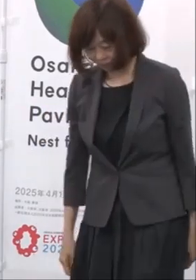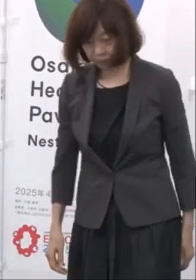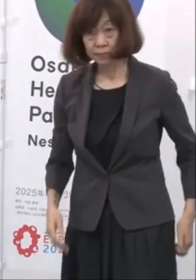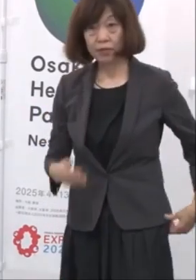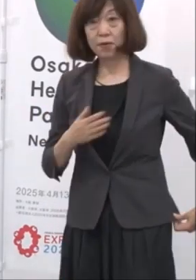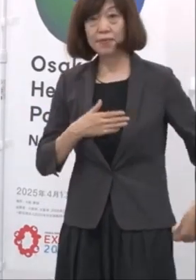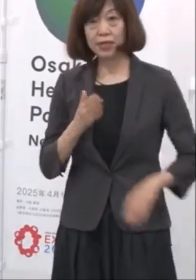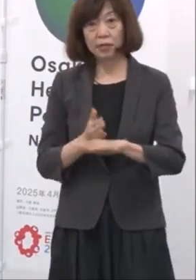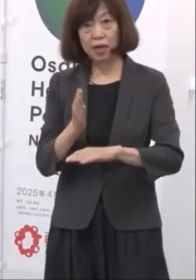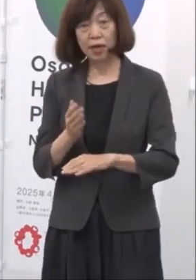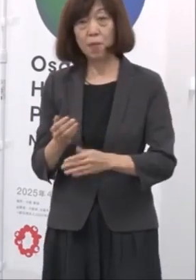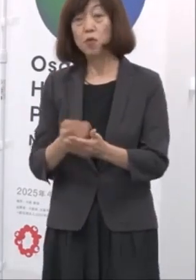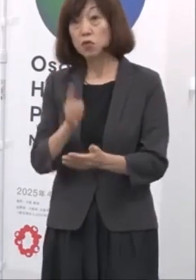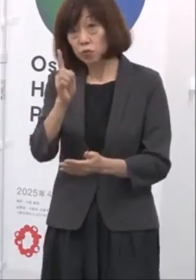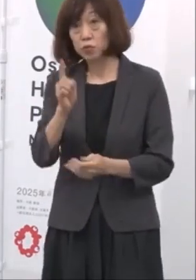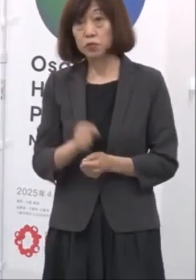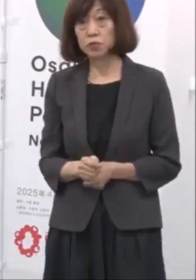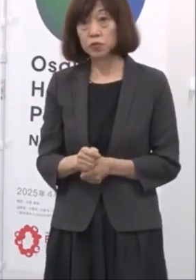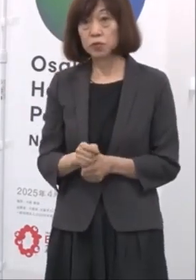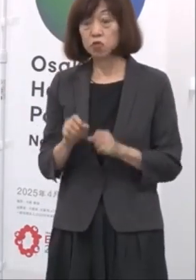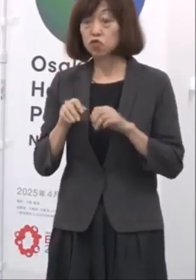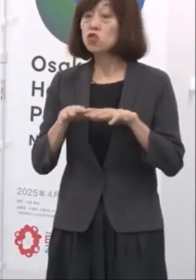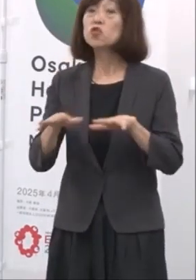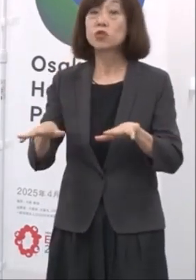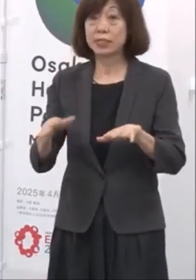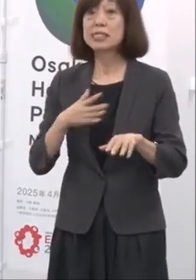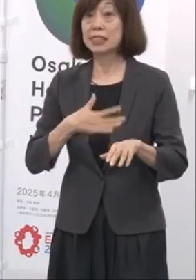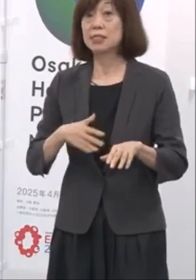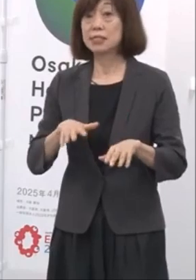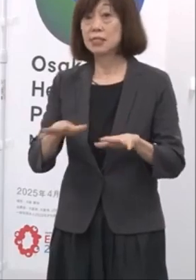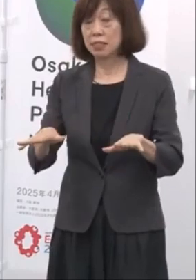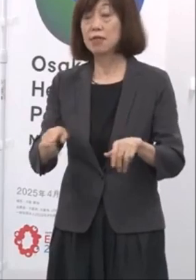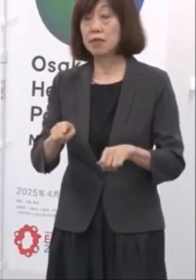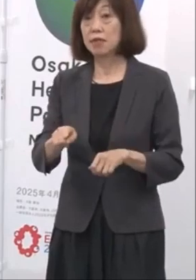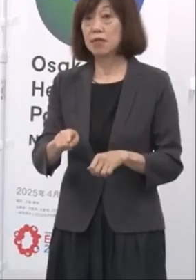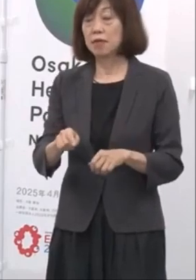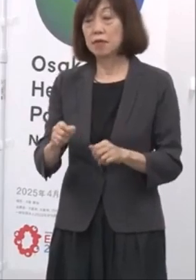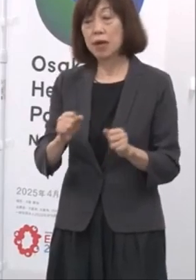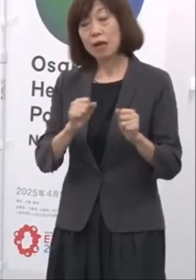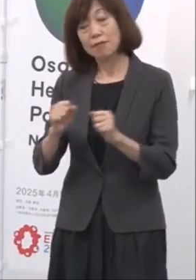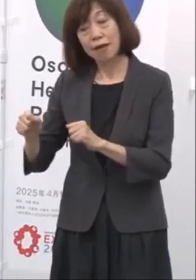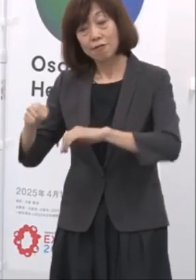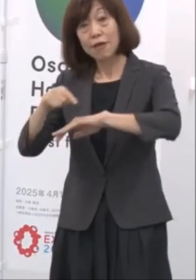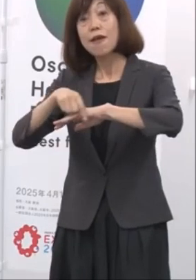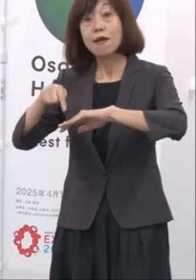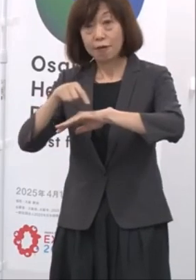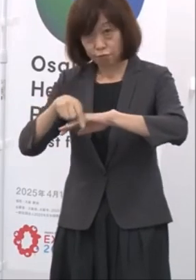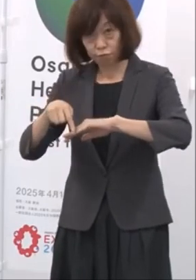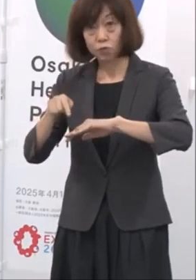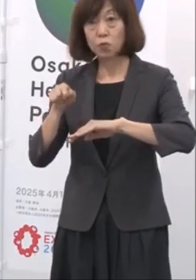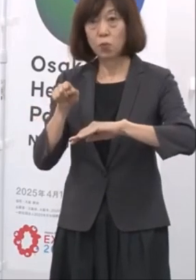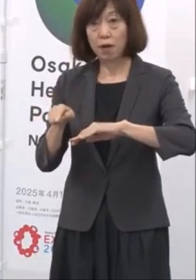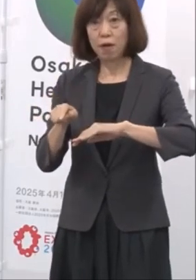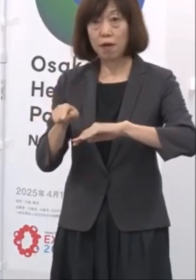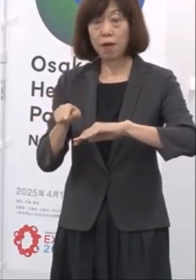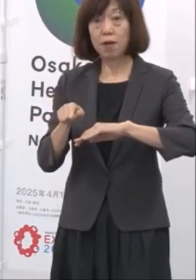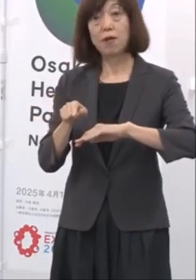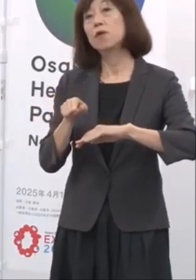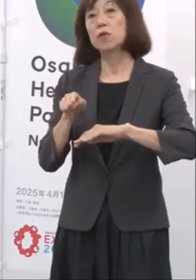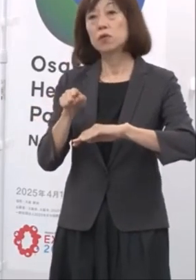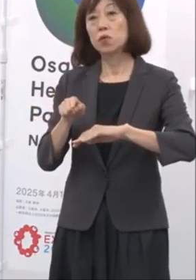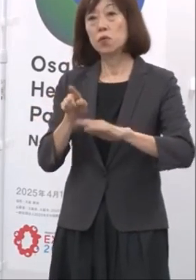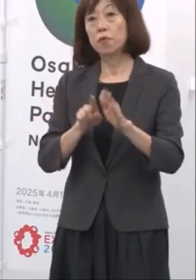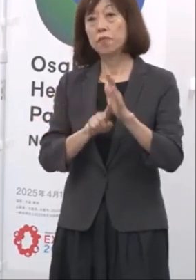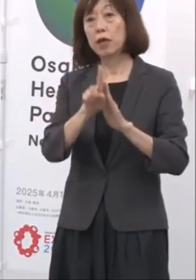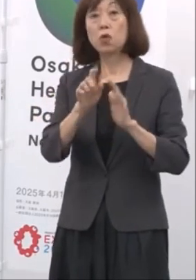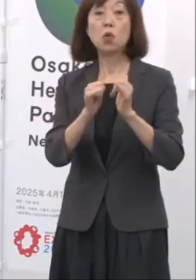。あと言ってたけど、その周知っていうところですけど、この避難計画とかですね、それをこう、まあ、来場者